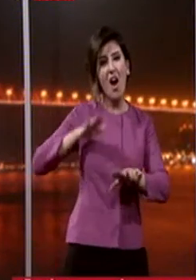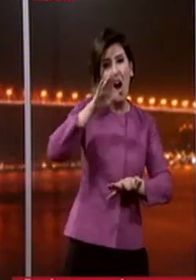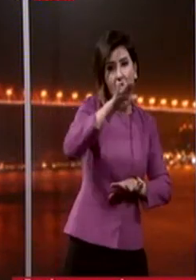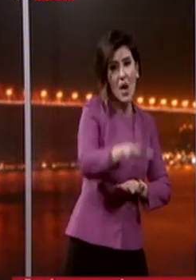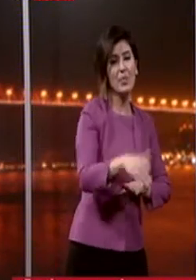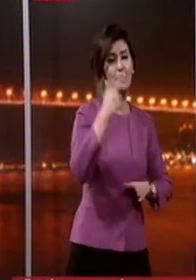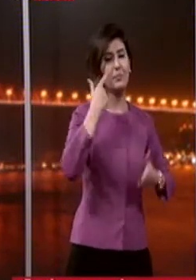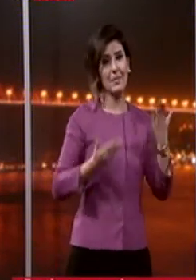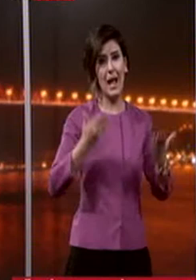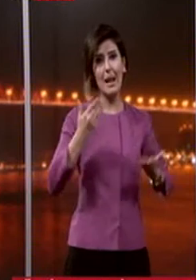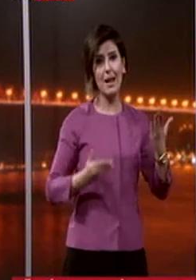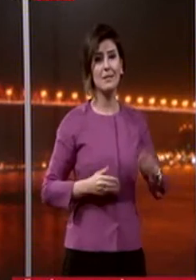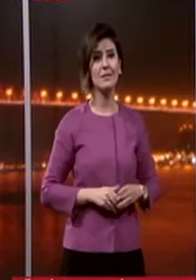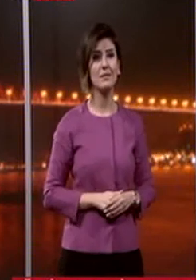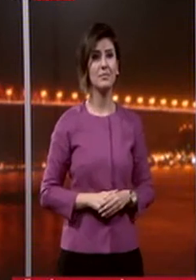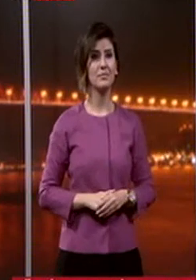olarak değerlendirdi.